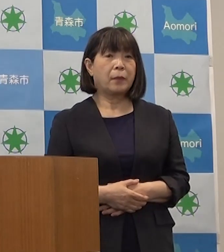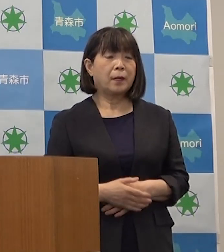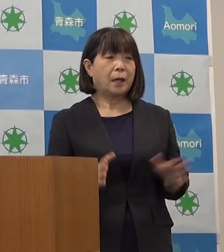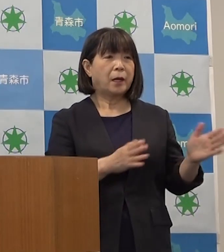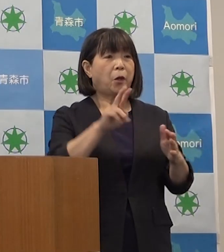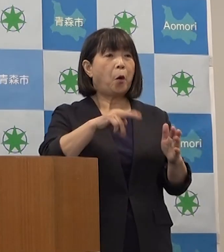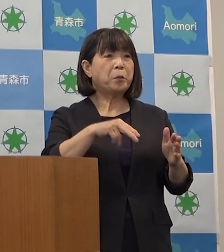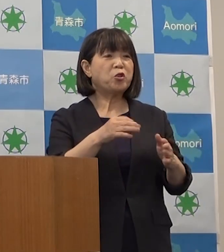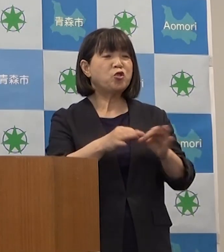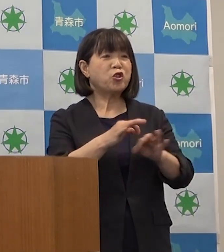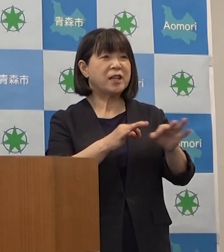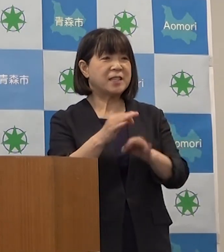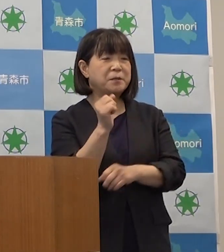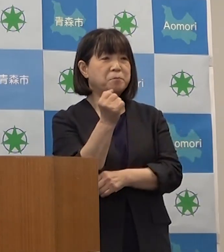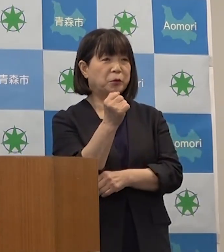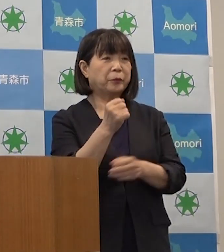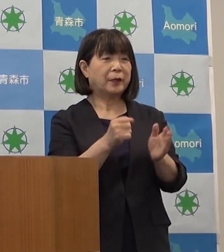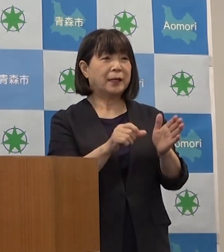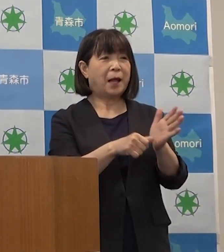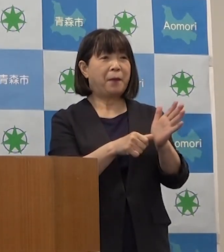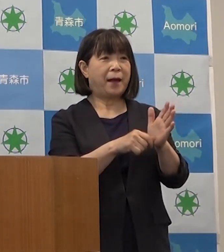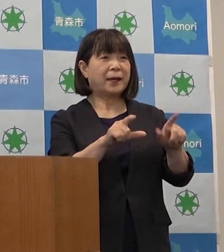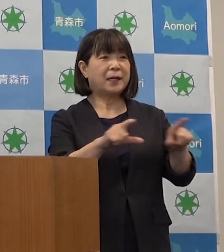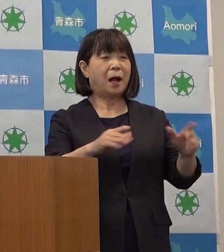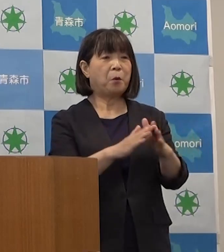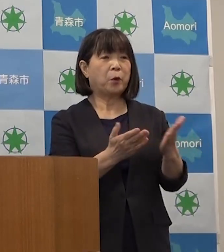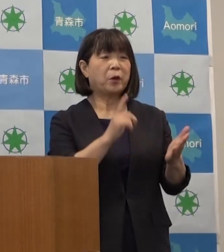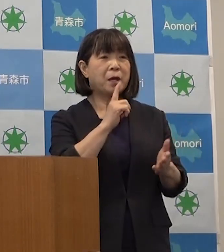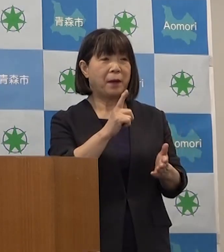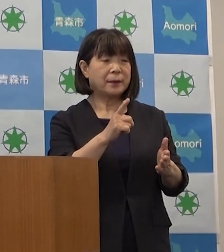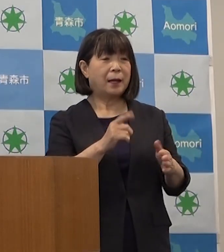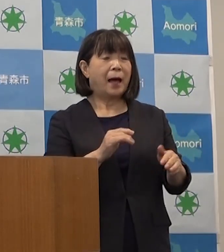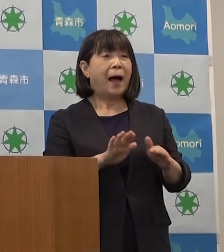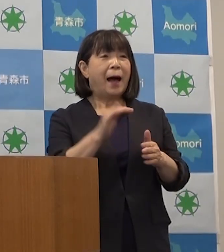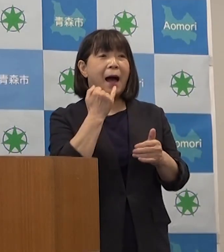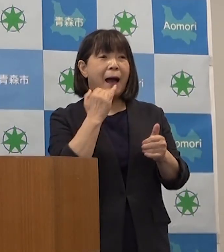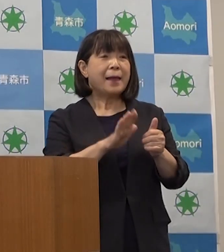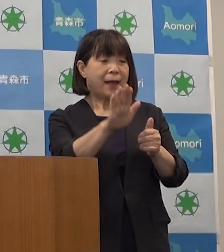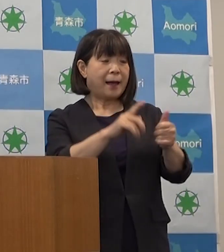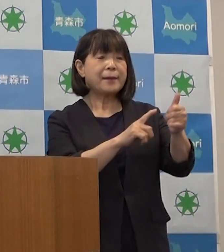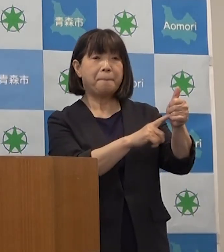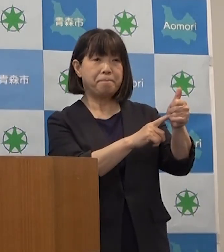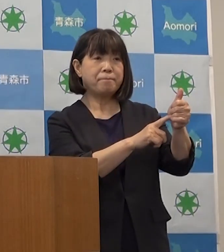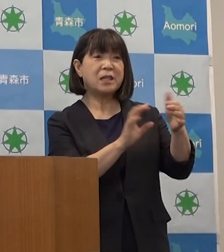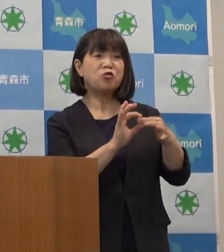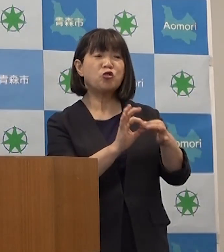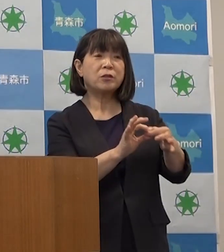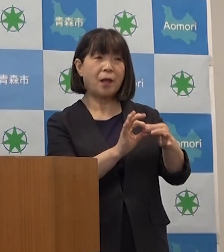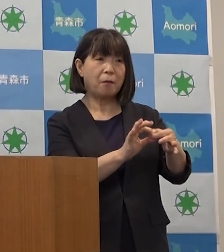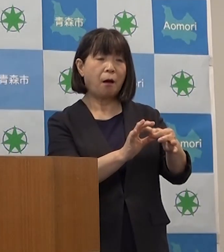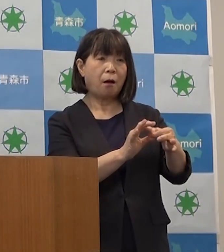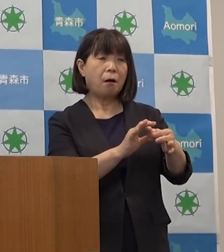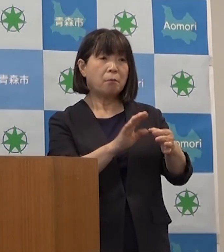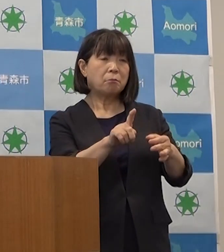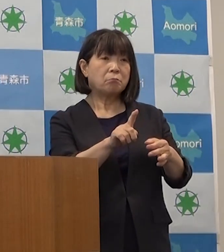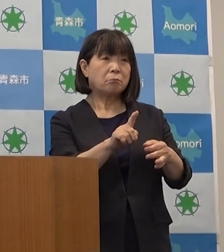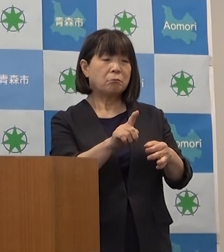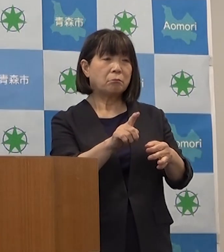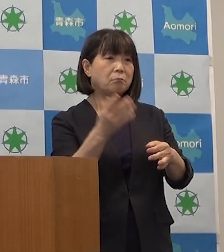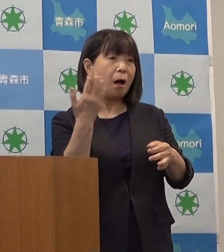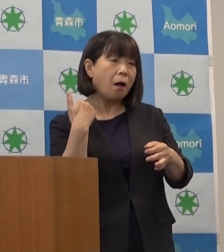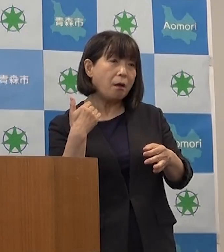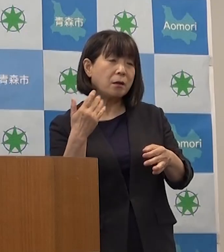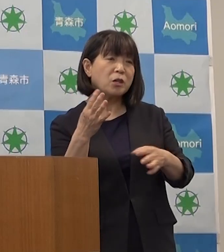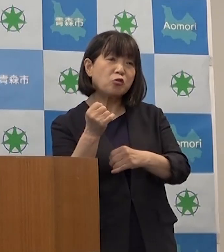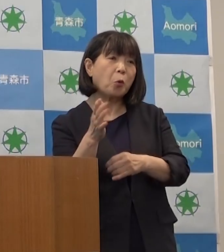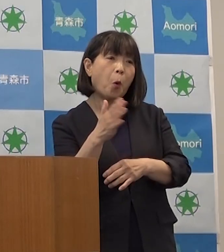読売新聞の平本です。まず、赤坂さんについてなんですけれども、まず、赤坂さんとはいつ頃からこう交流という